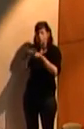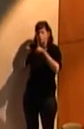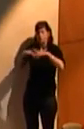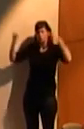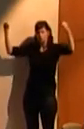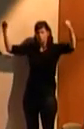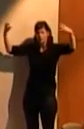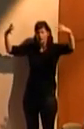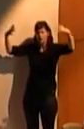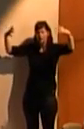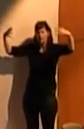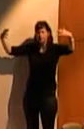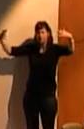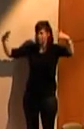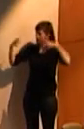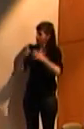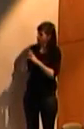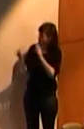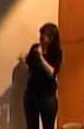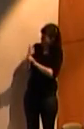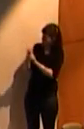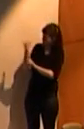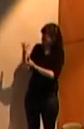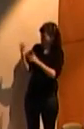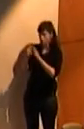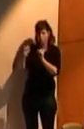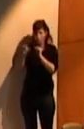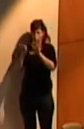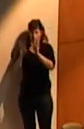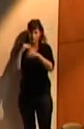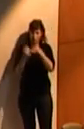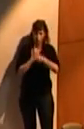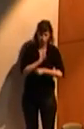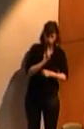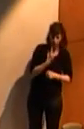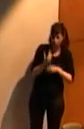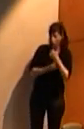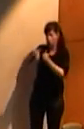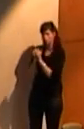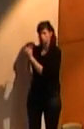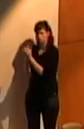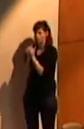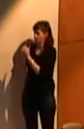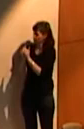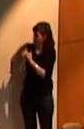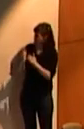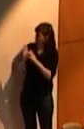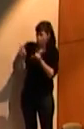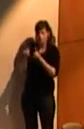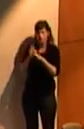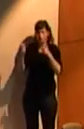d'avoir le choix en fait, de pouvoir s'isoler et de pouvoir être ensemble, d'avoir vraiment le choix, de ne pas être à